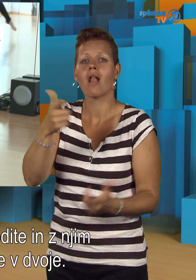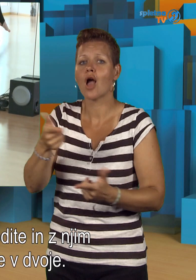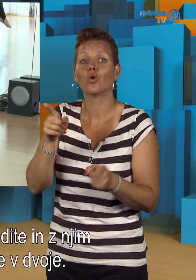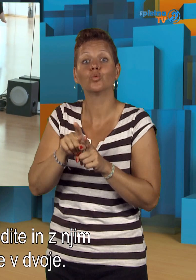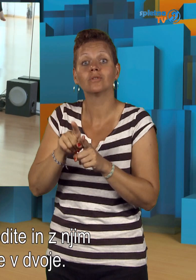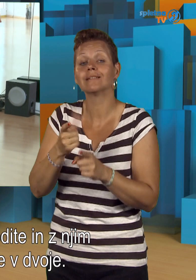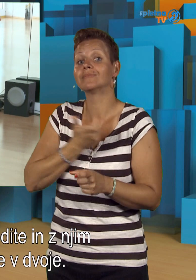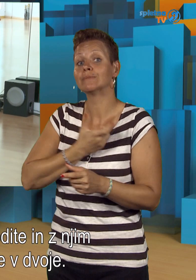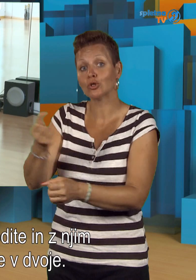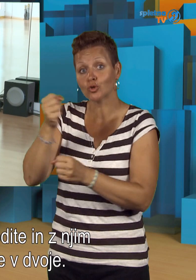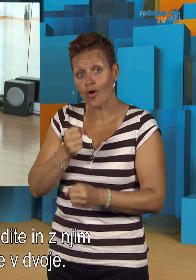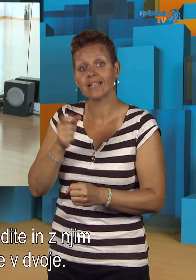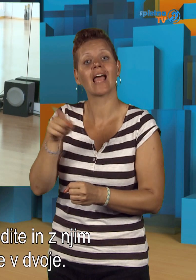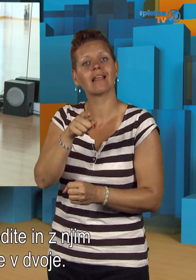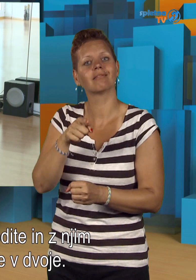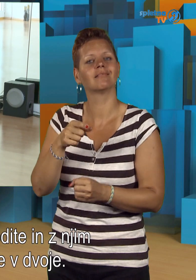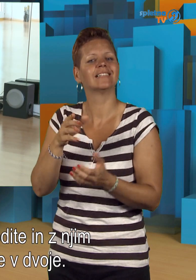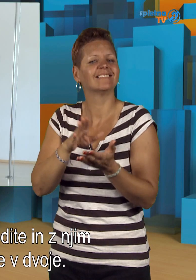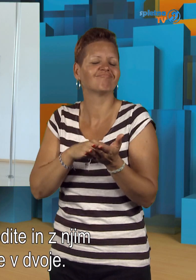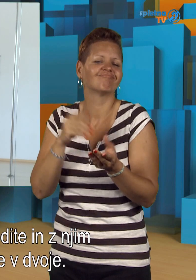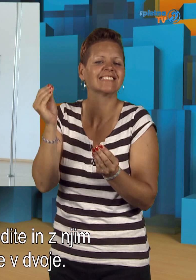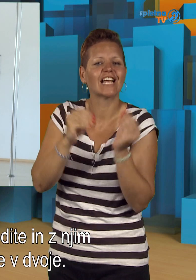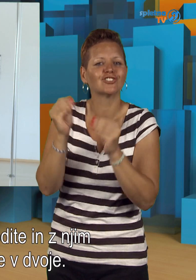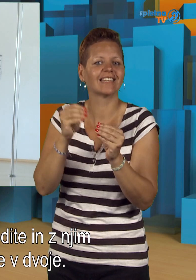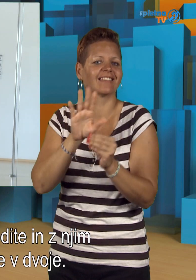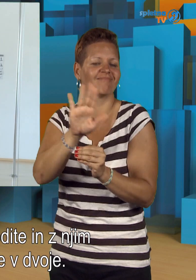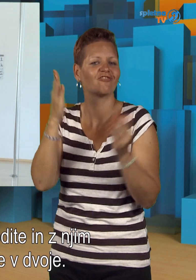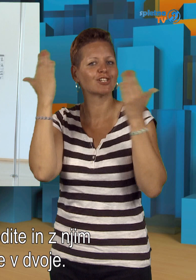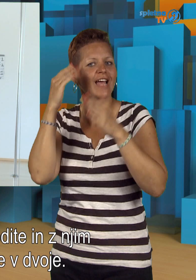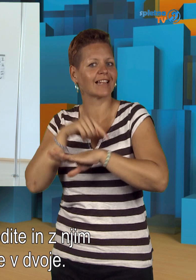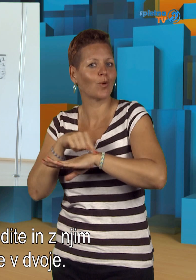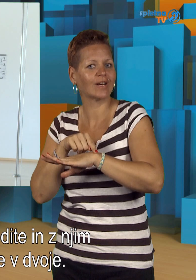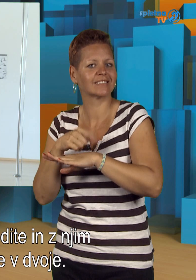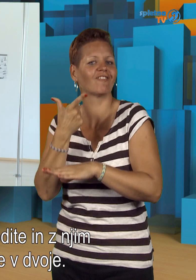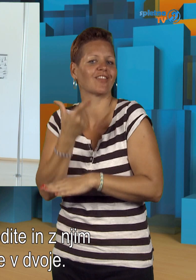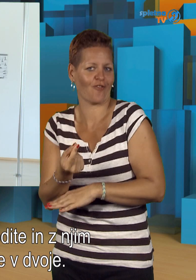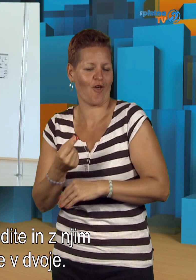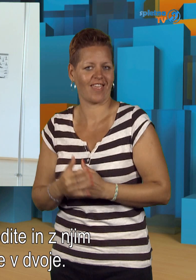Drog si lahko tudi izposodite in z njim začinite večerne urice v dvoje.